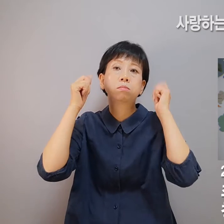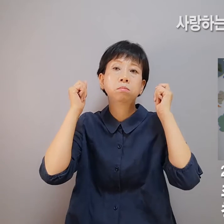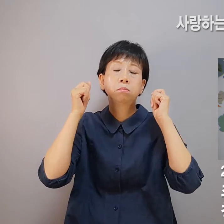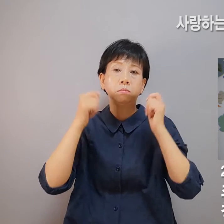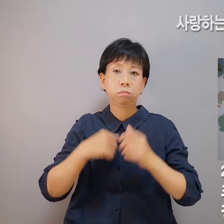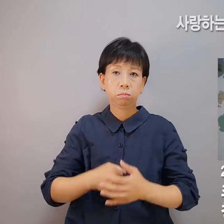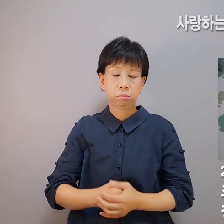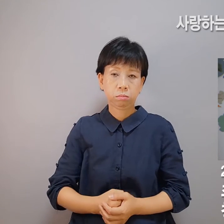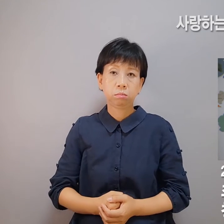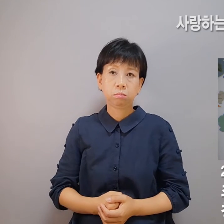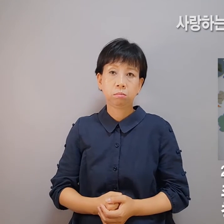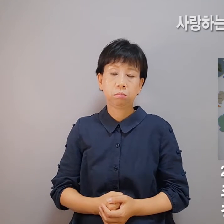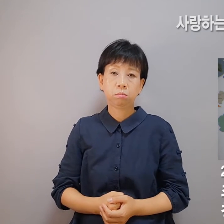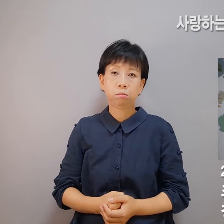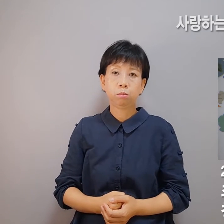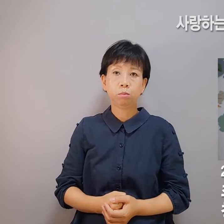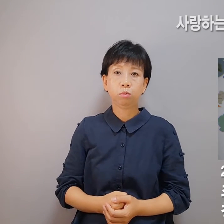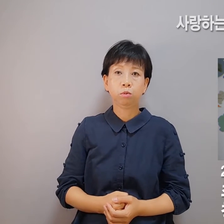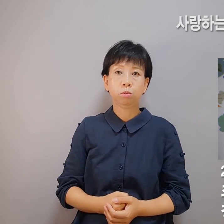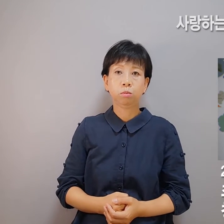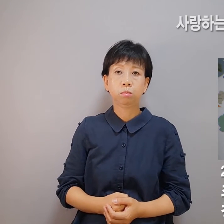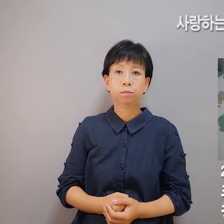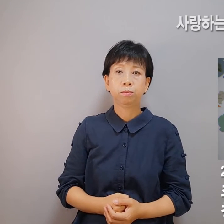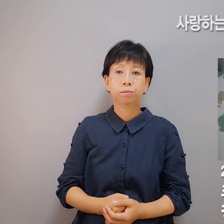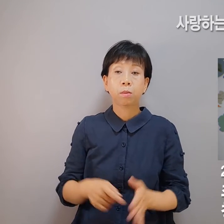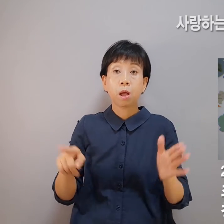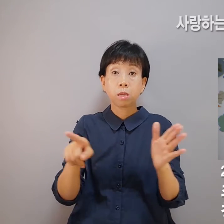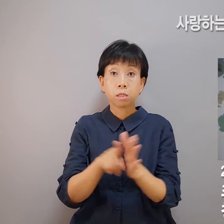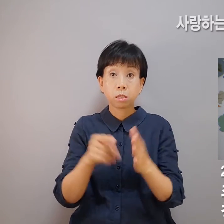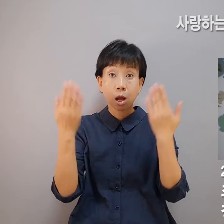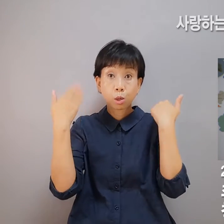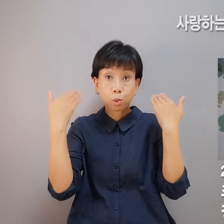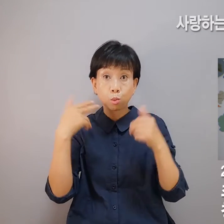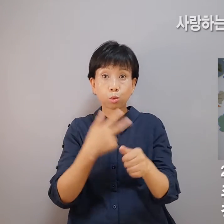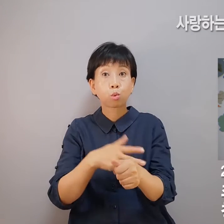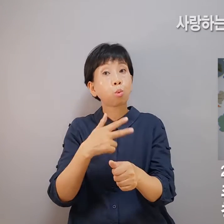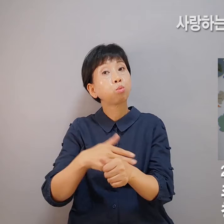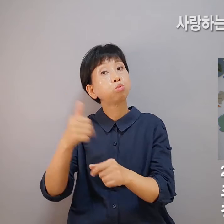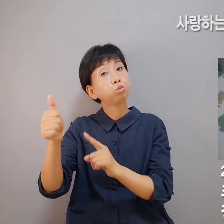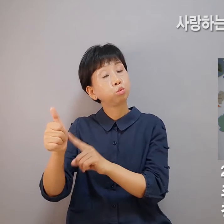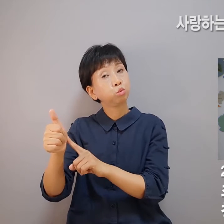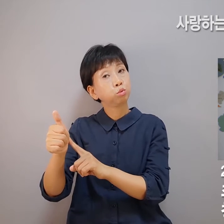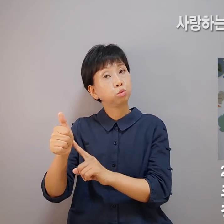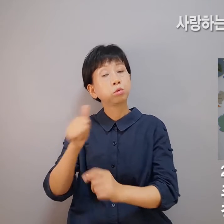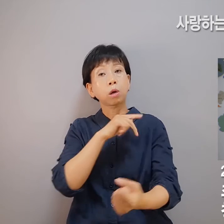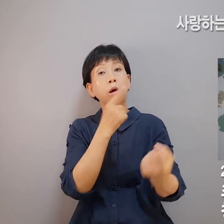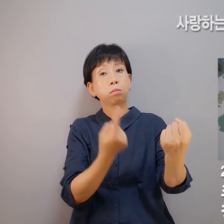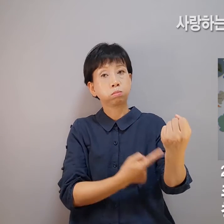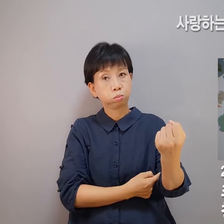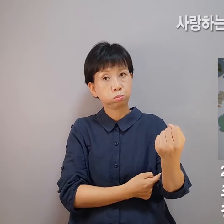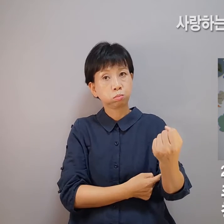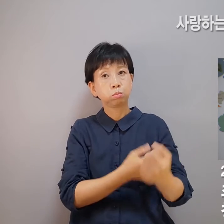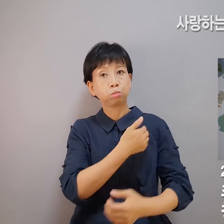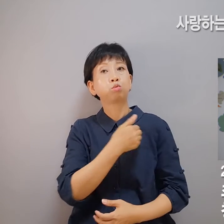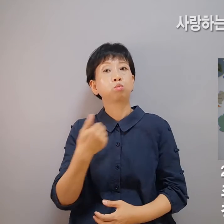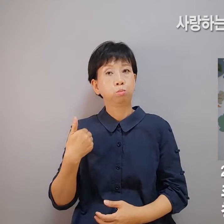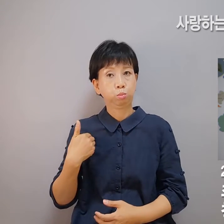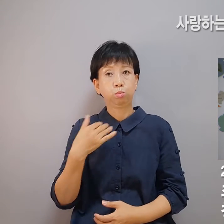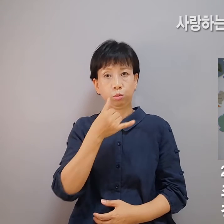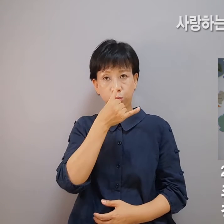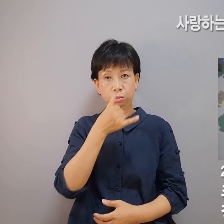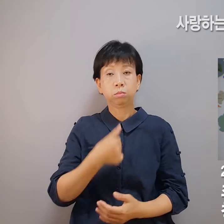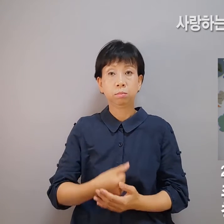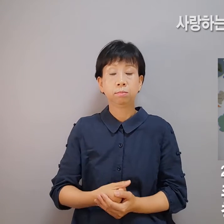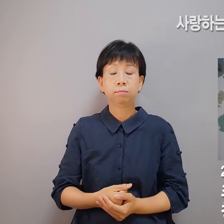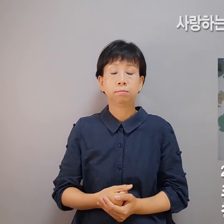받았습니다. 이 정도면 신학교에서 교수님 할 정도의 학벌입니다. 우리나라에 오면